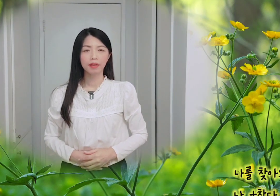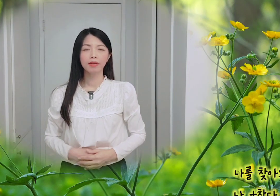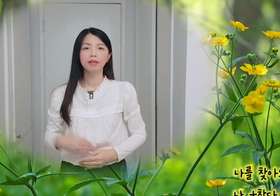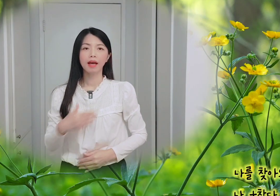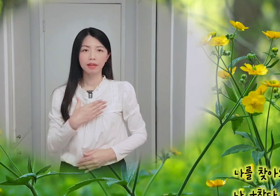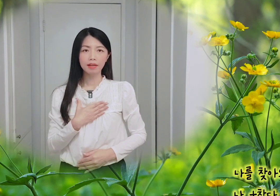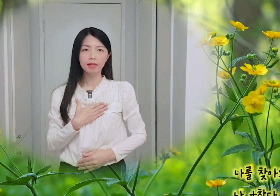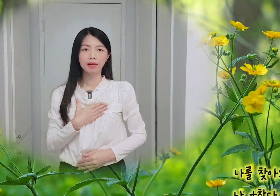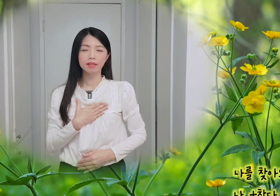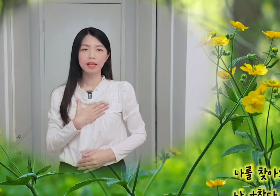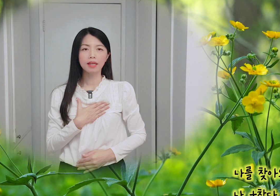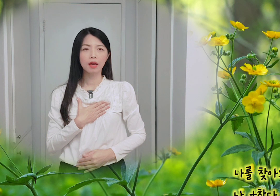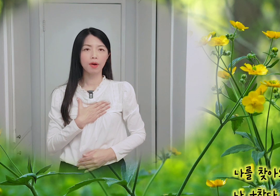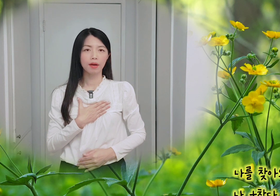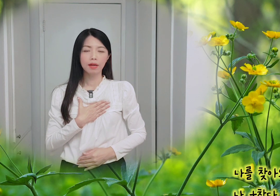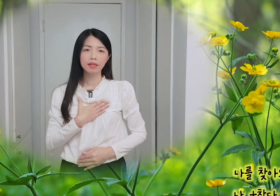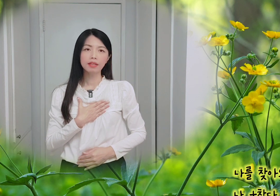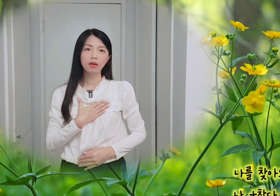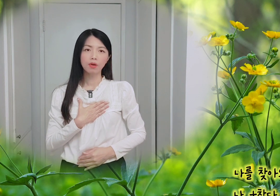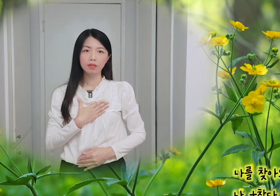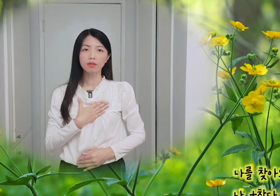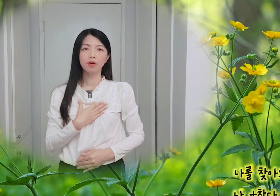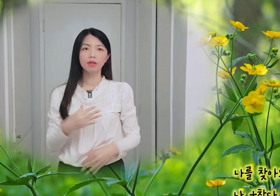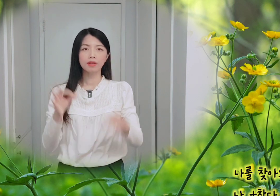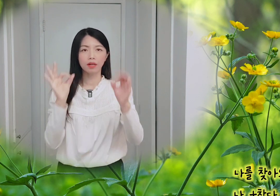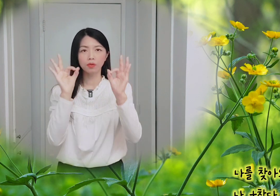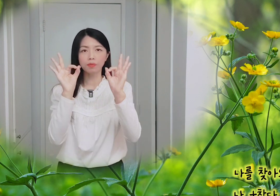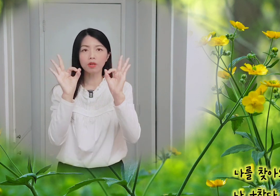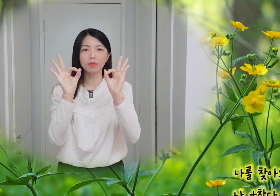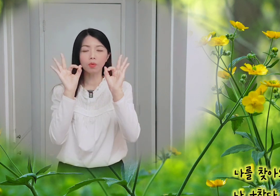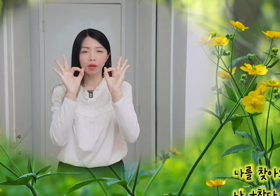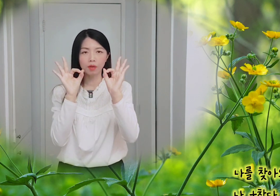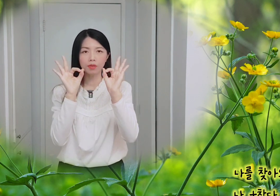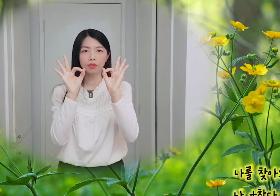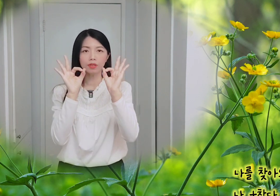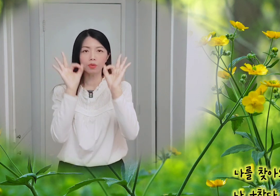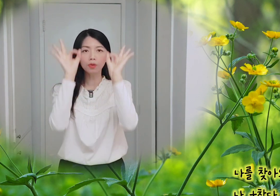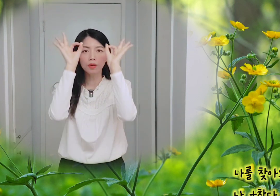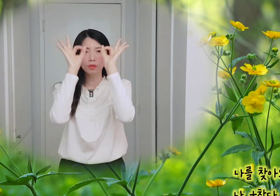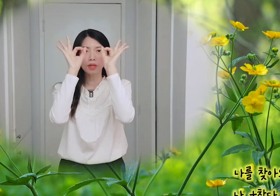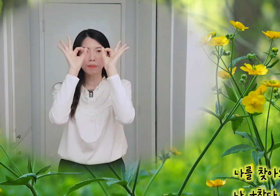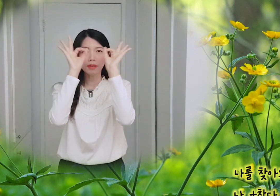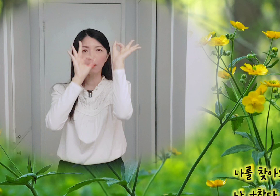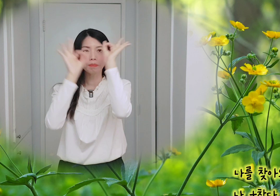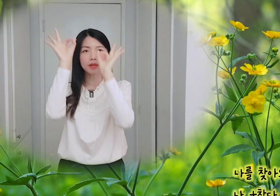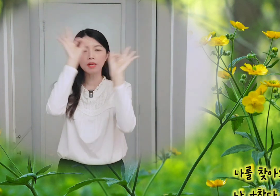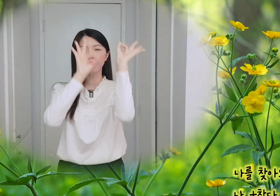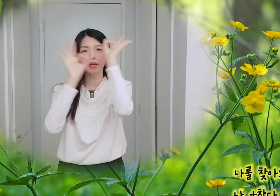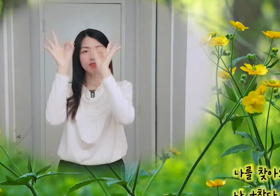앞에. 나를 찾아와. 찾다라고 한 뜻의 수어는 양손 엄지검지 동그랗게 붙여주시고